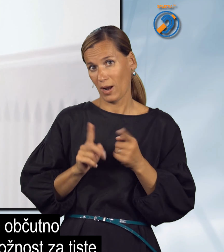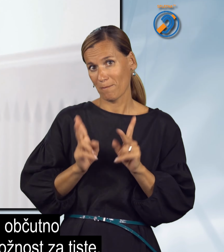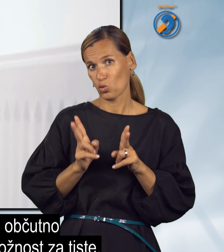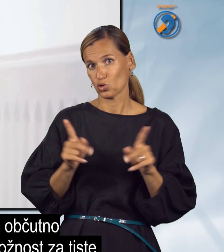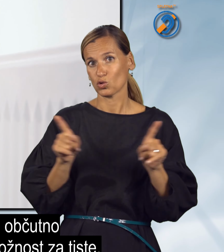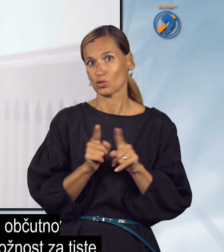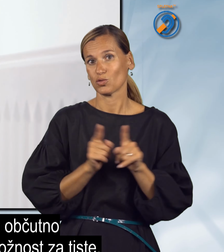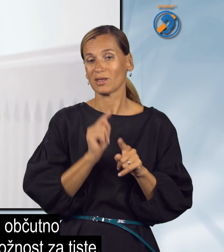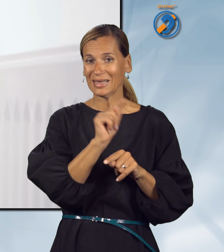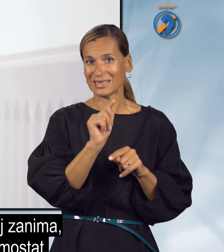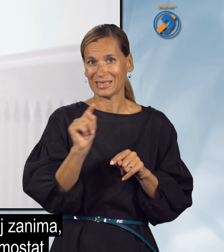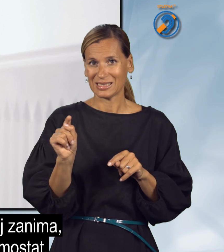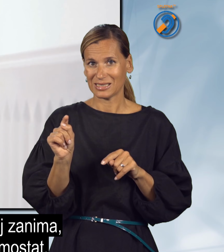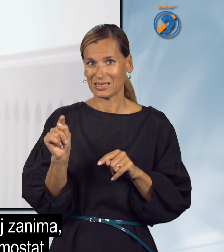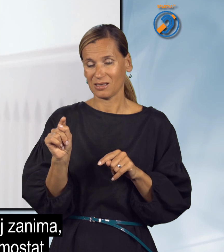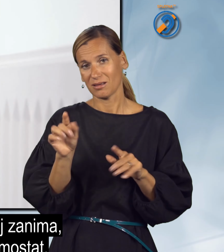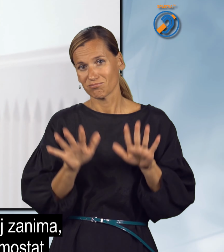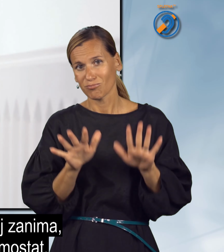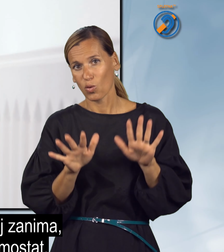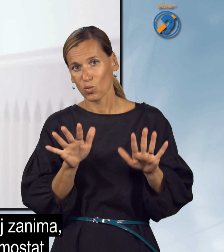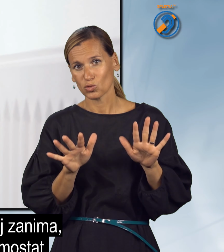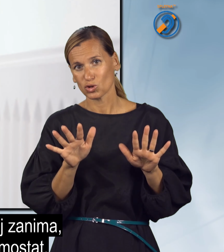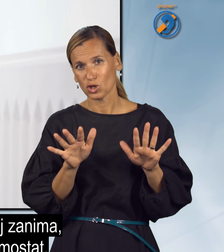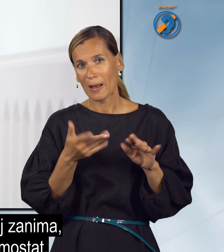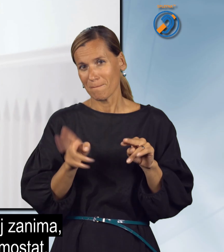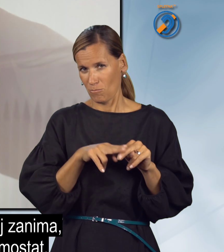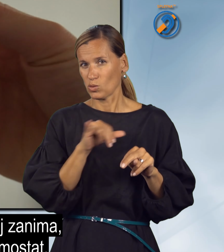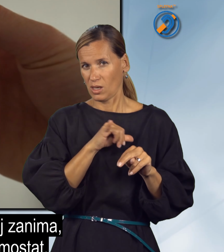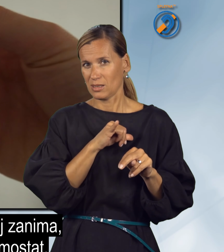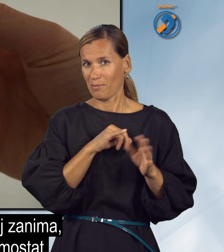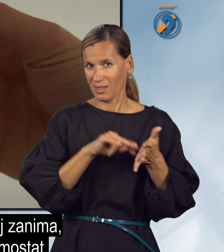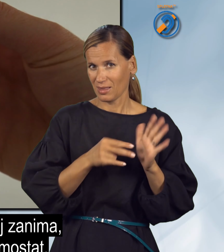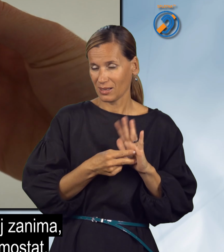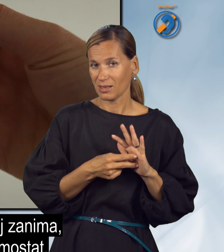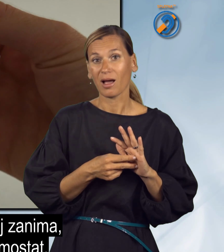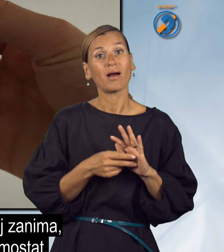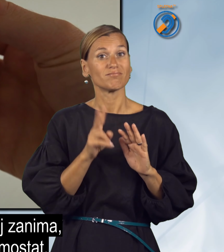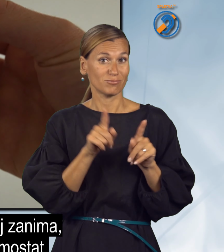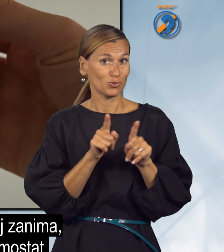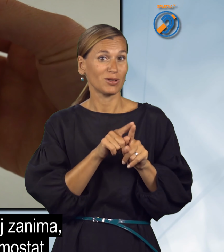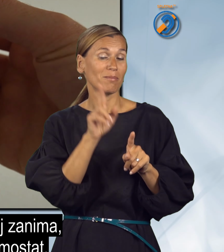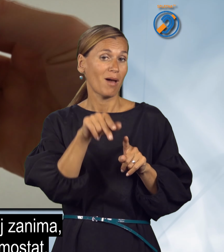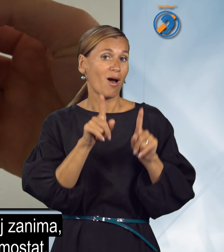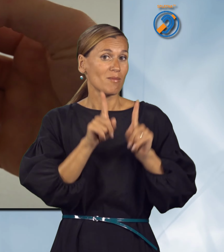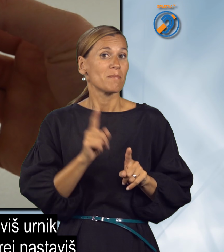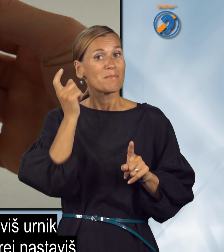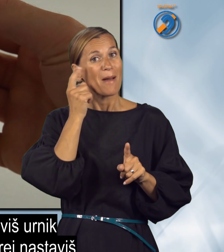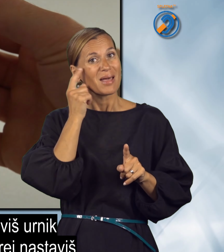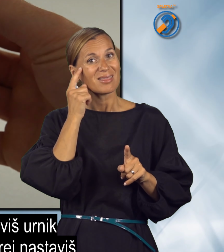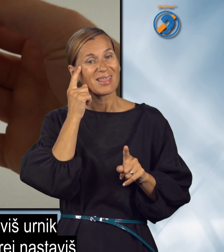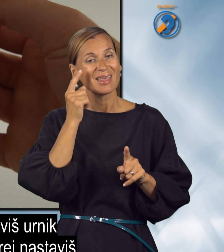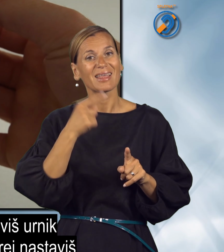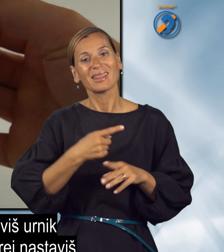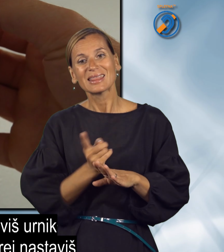druga možnost je seveda za tiste, ki jih mogoče malo bolj zanima tehnika, je tudi pametni termostat,